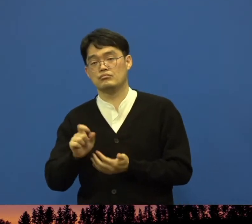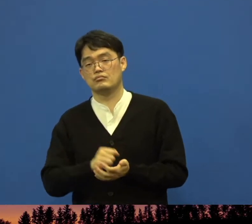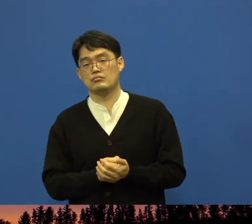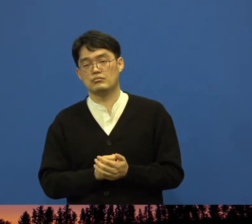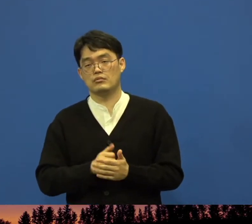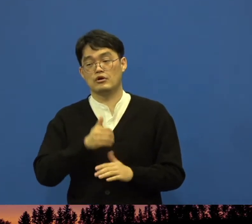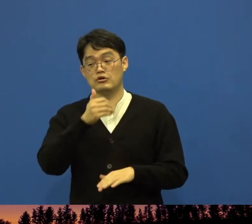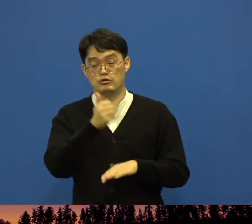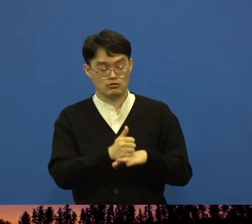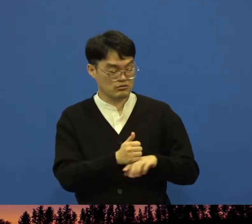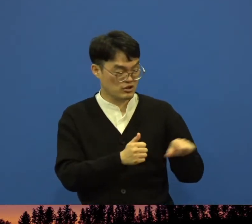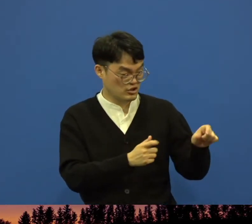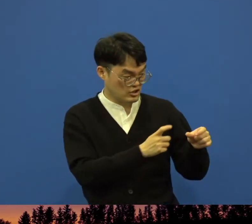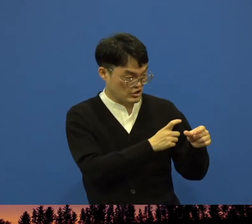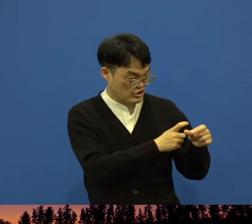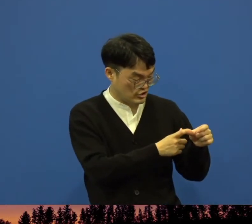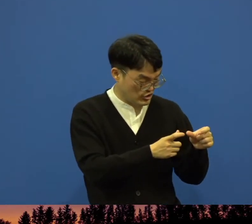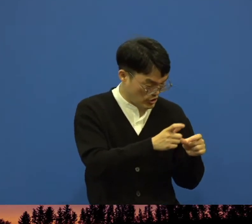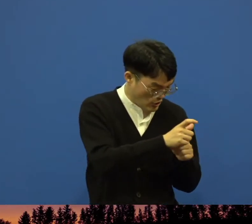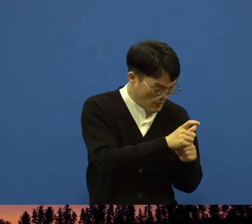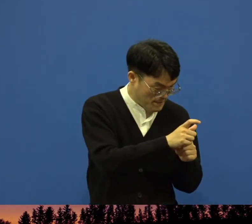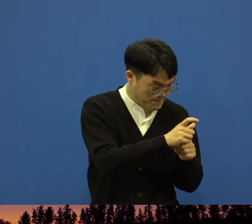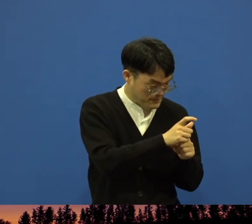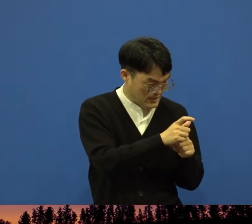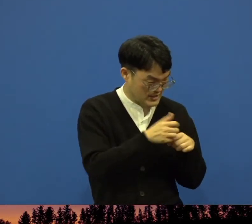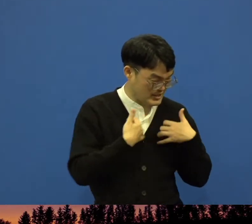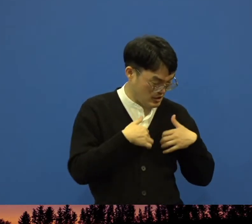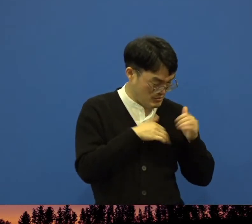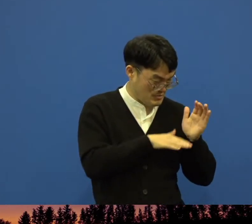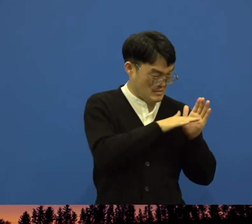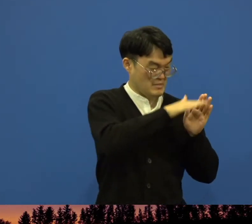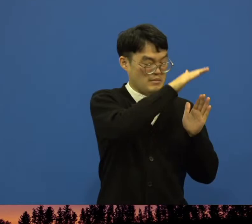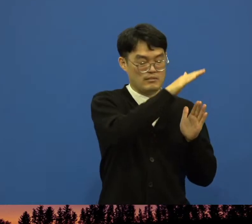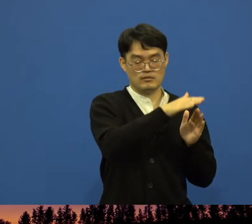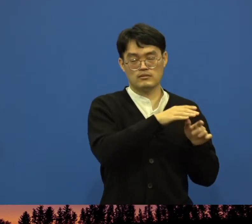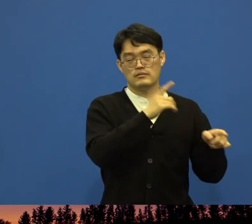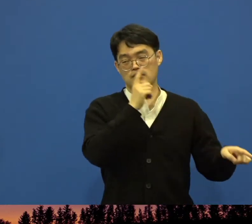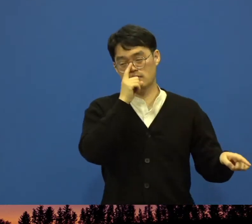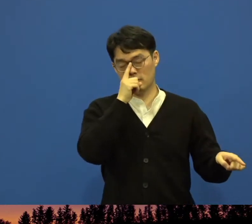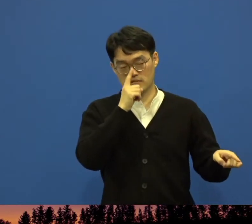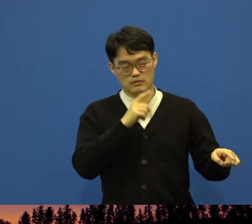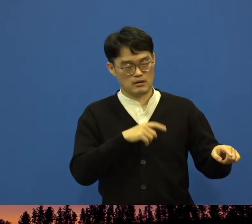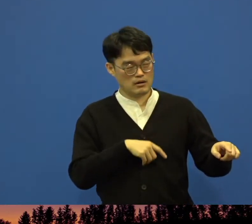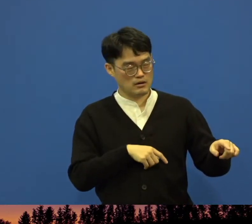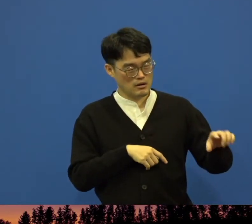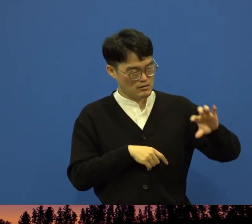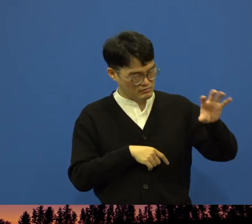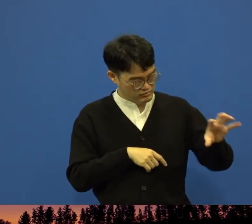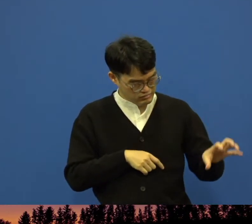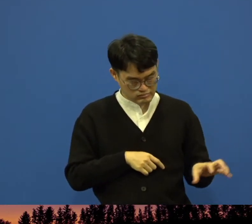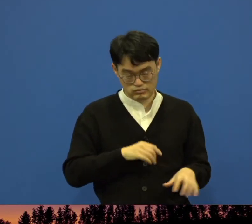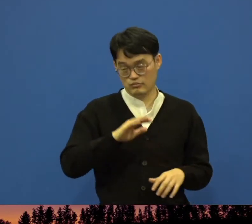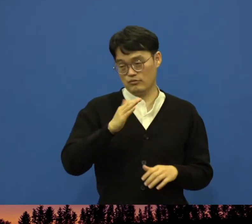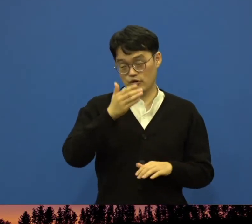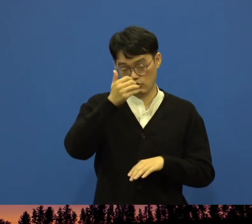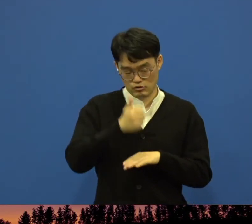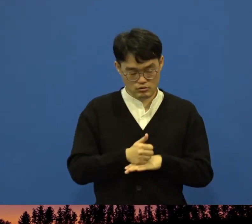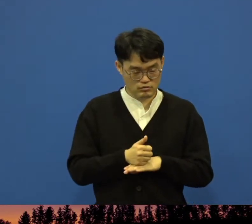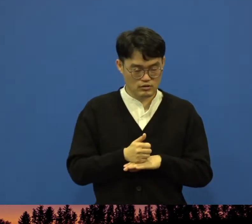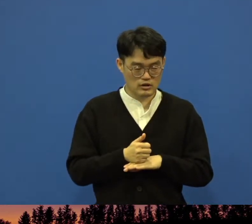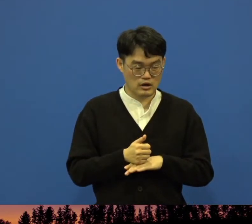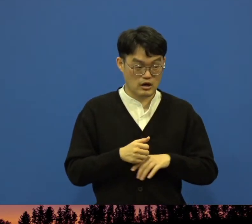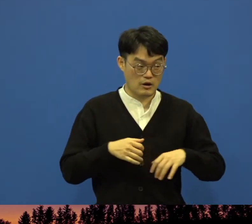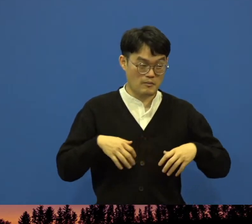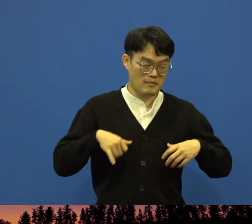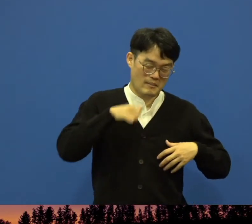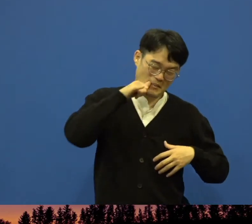빨리 채워주려고 하잖아요. 그죠? 근데 이 주기가 빨라지는 거예요. 주기가 빨라져요. 그래서 쾌락은